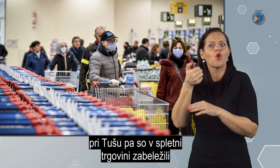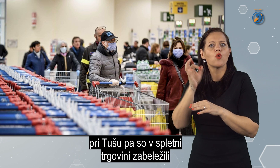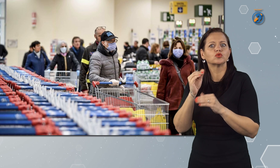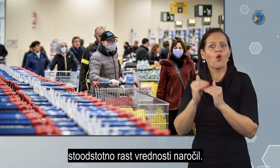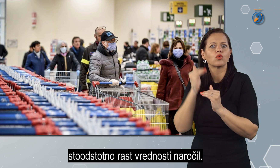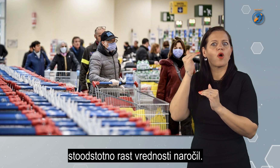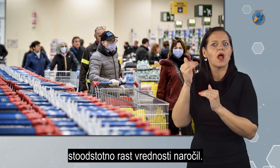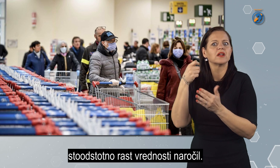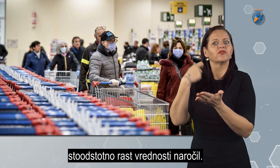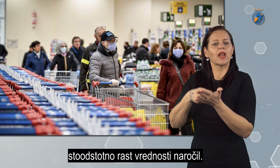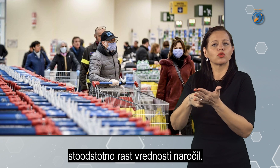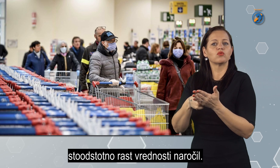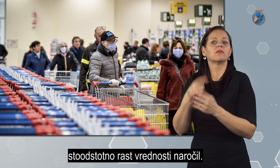vrednosti naročil.